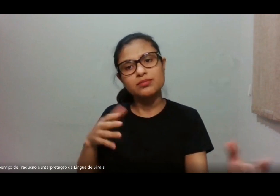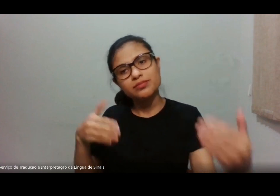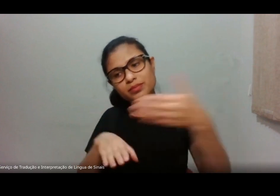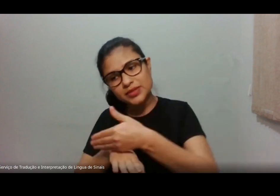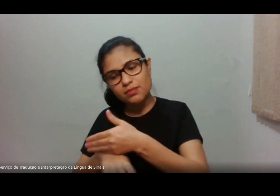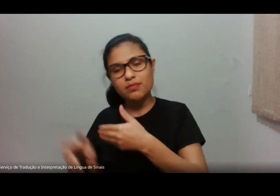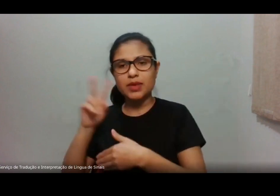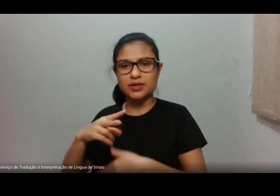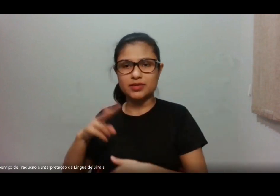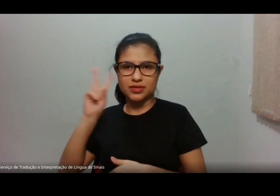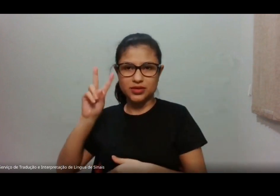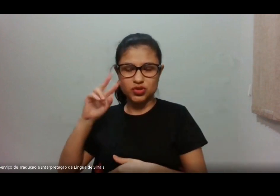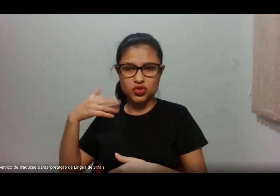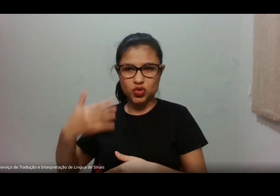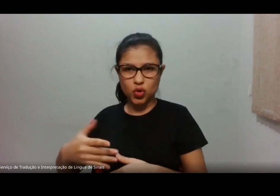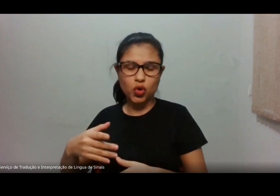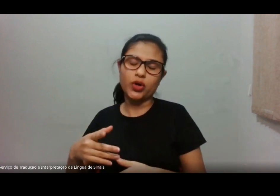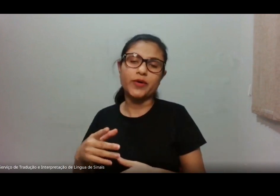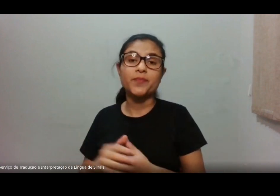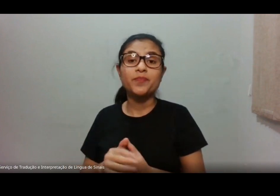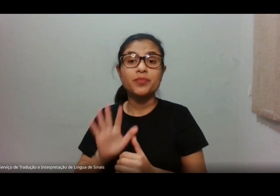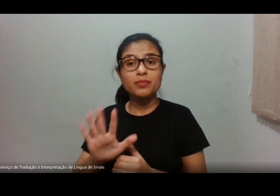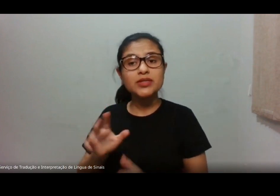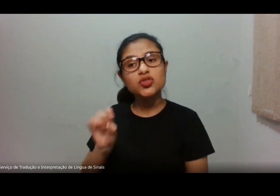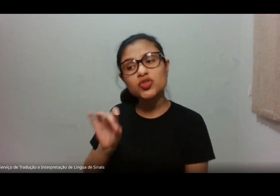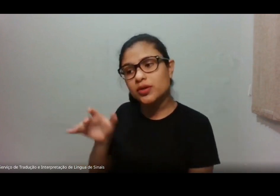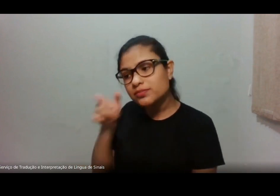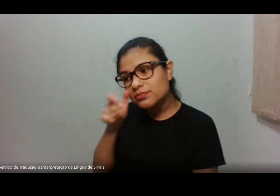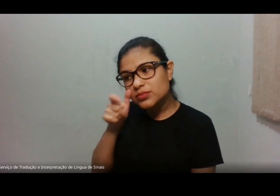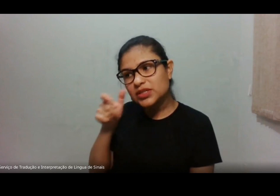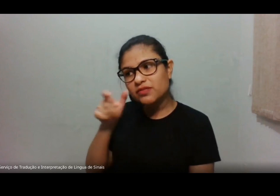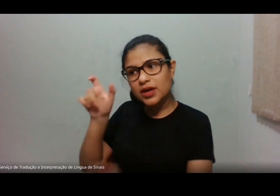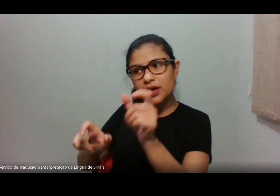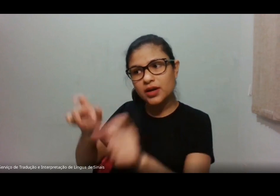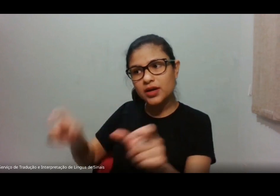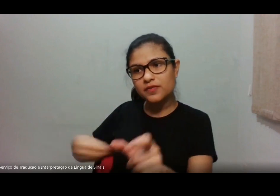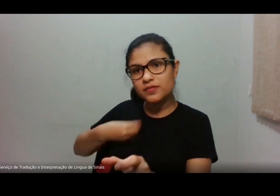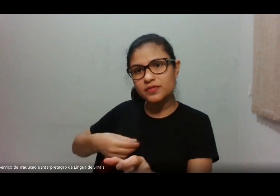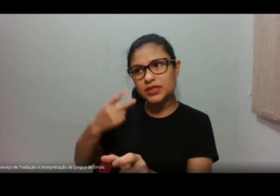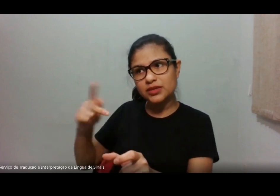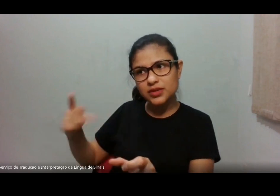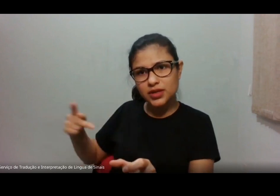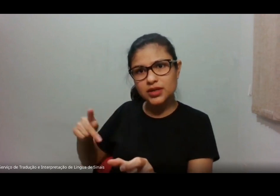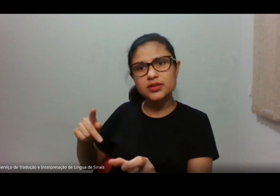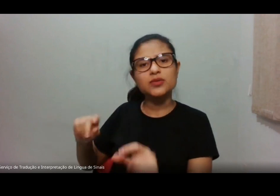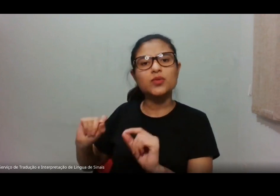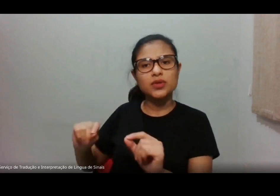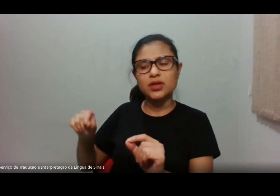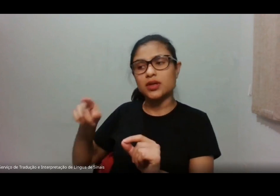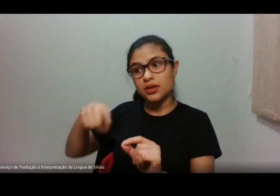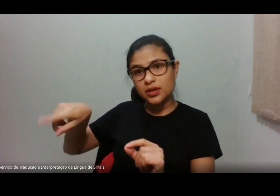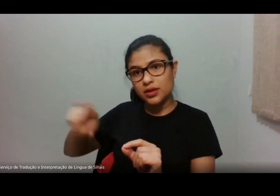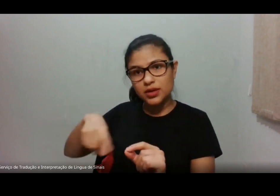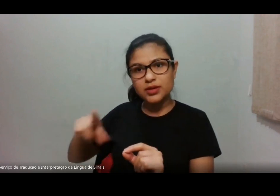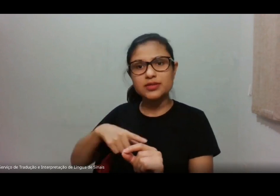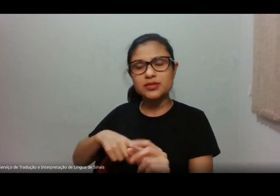projetar como um herói ideal, mas sim para contemplar e observar os seres e suas vidas, ou seja, aqueles